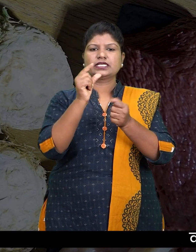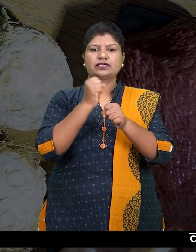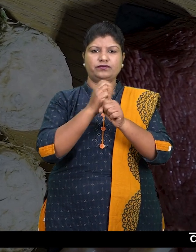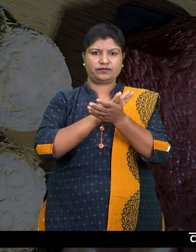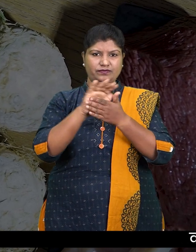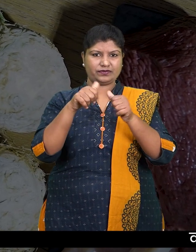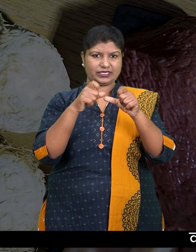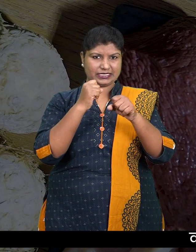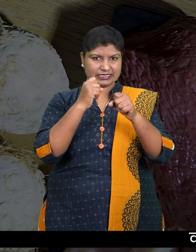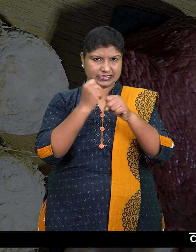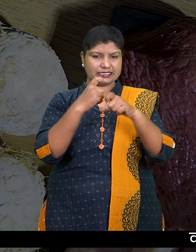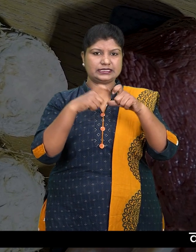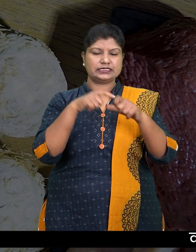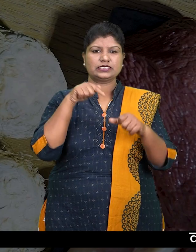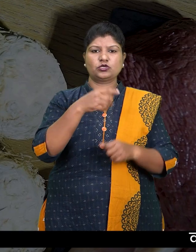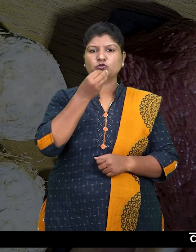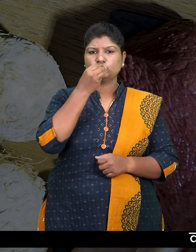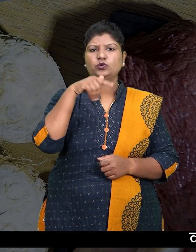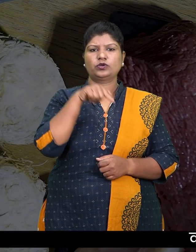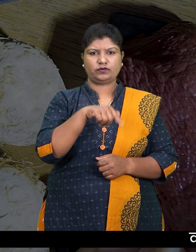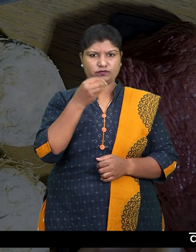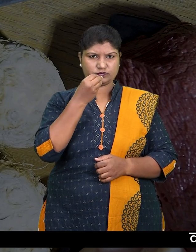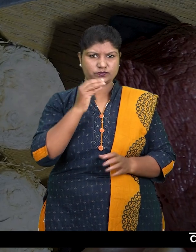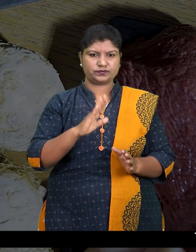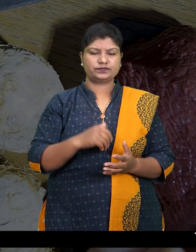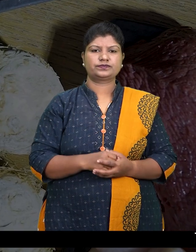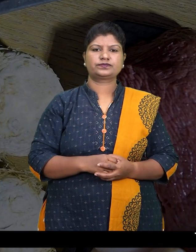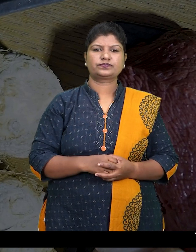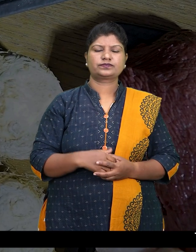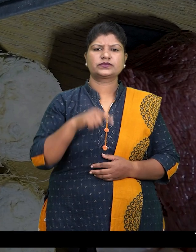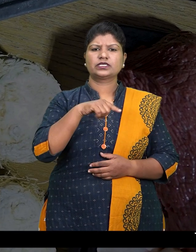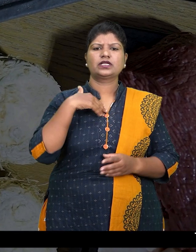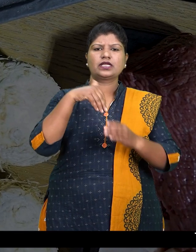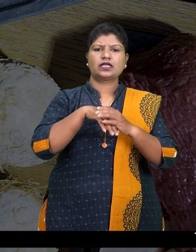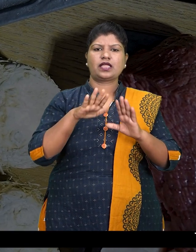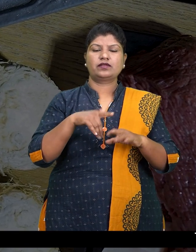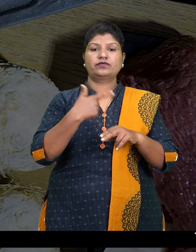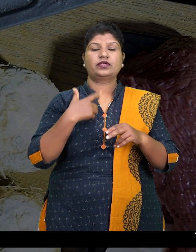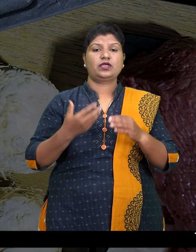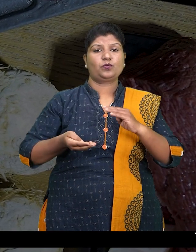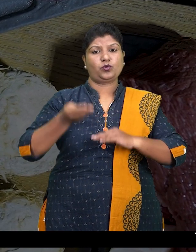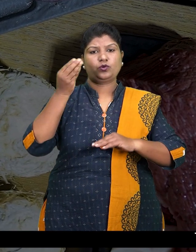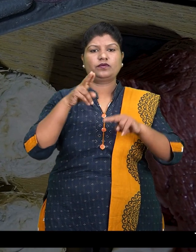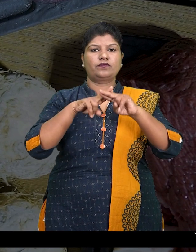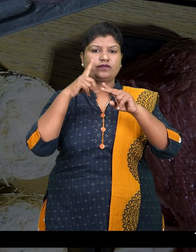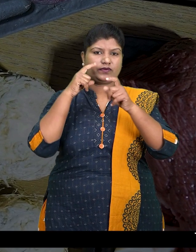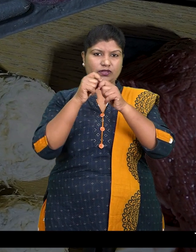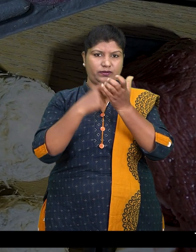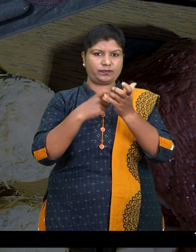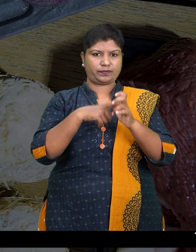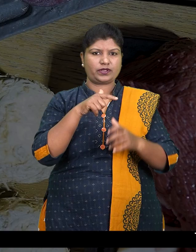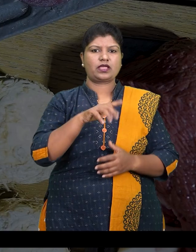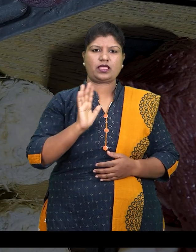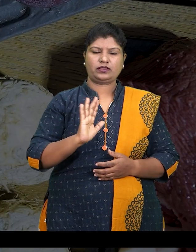कठोर आहार वे खाद्य पदार्थ होते हैं जिनमें उच्च रेशा सामग्री होती